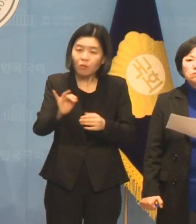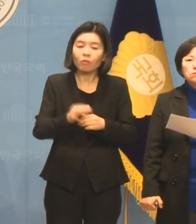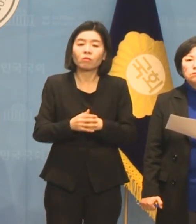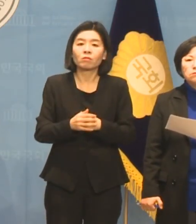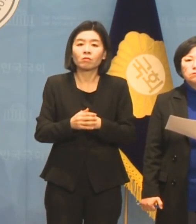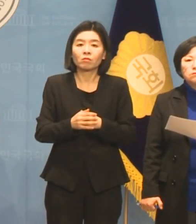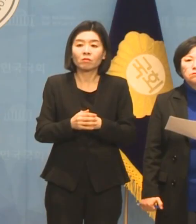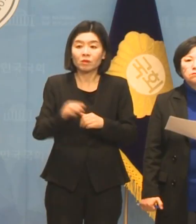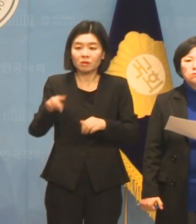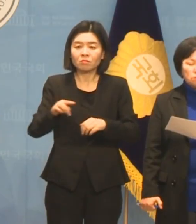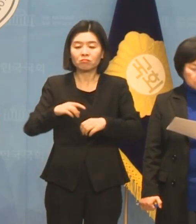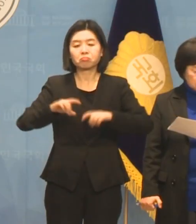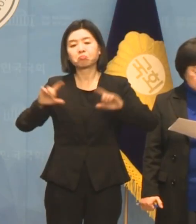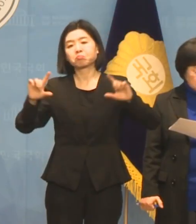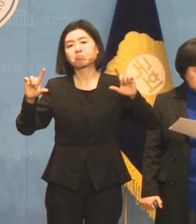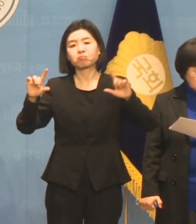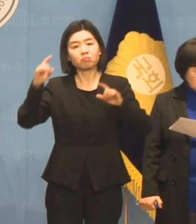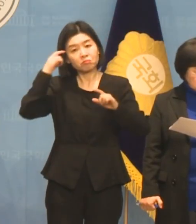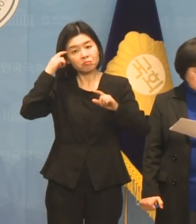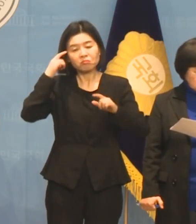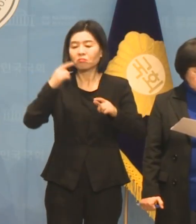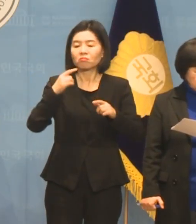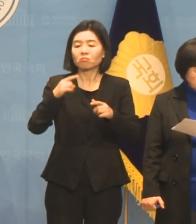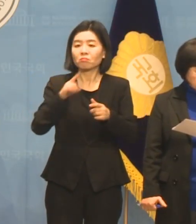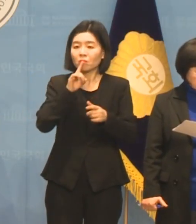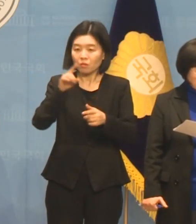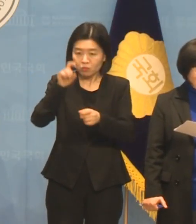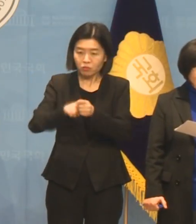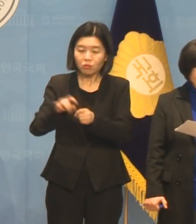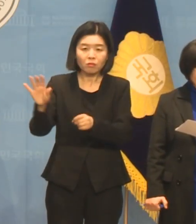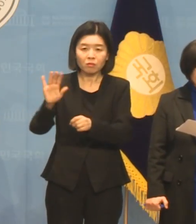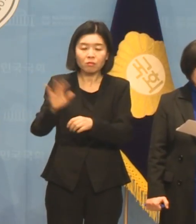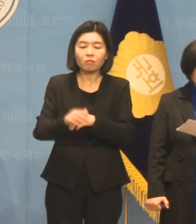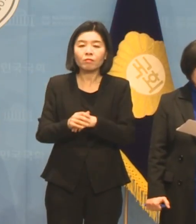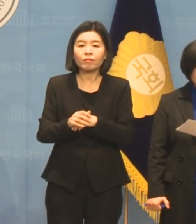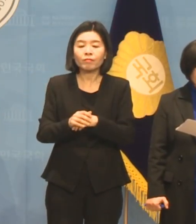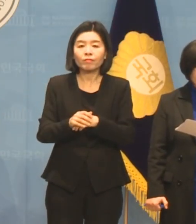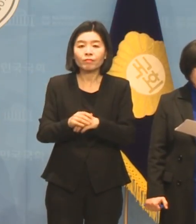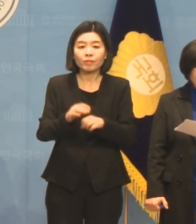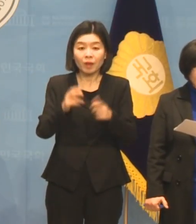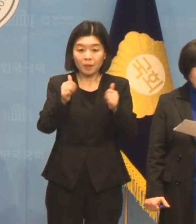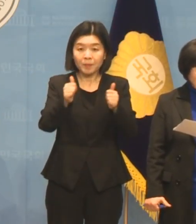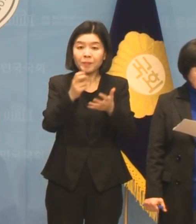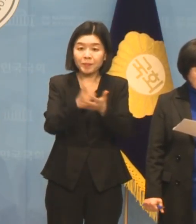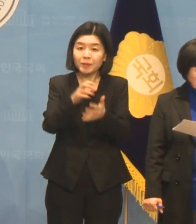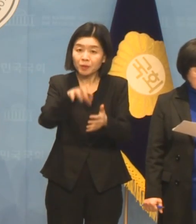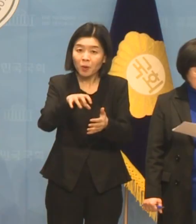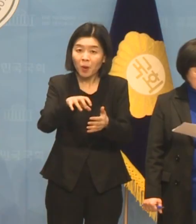이를 두고 허세를 부리고 유난을 떨 일이 아니라는 점을 말씀드립니다. 그리고 헌법재판소의 판단은